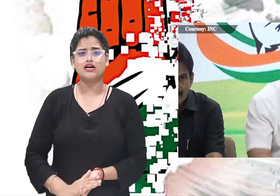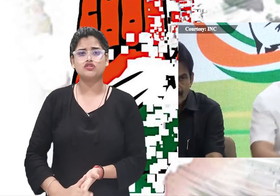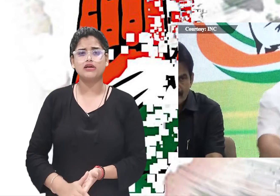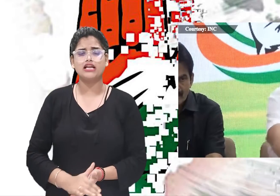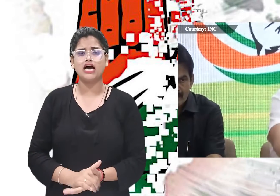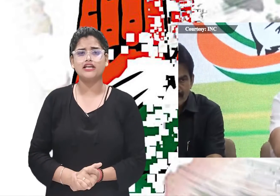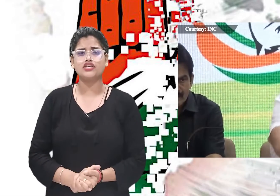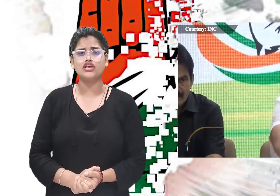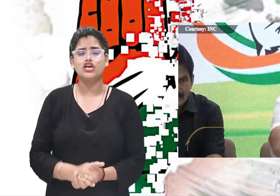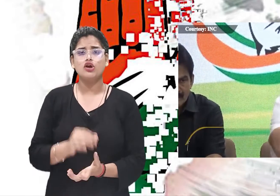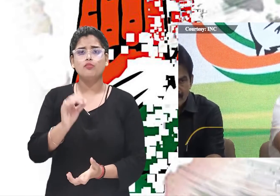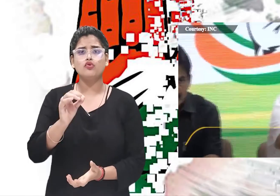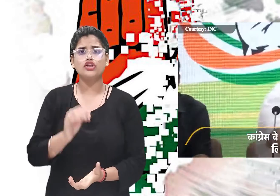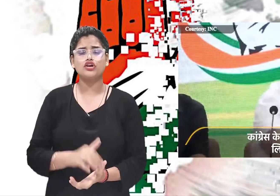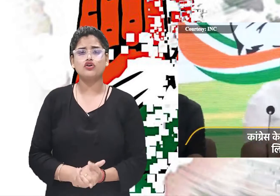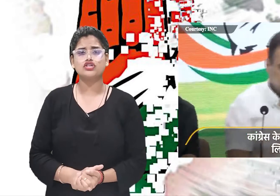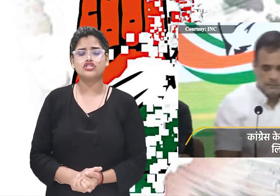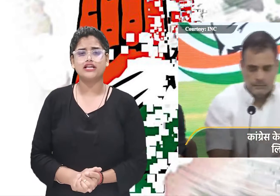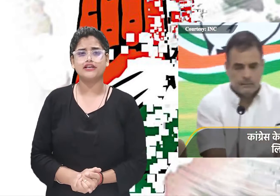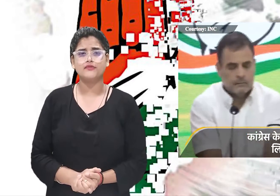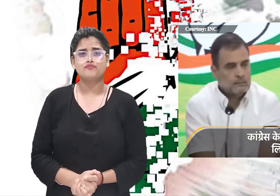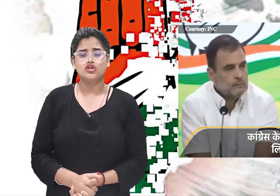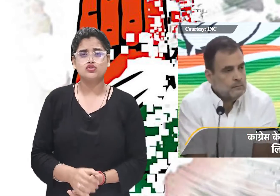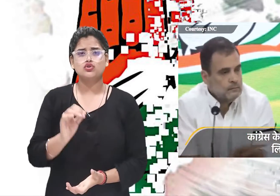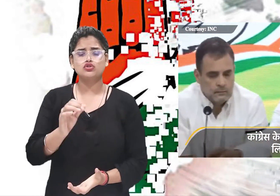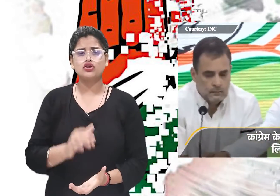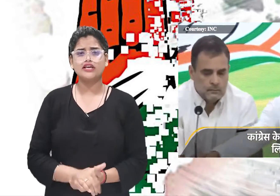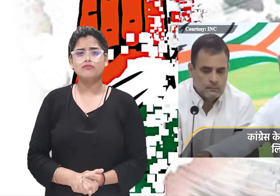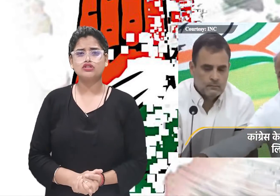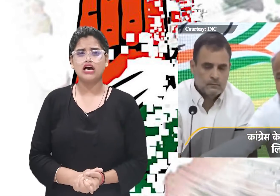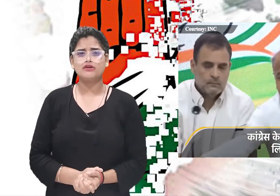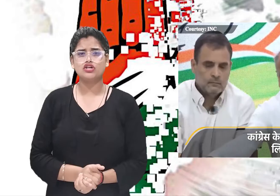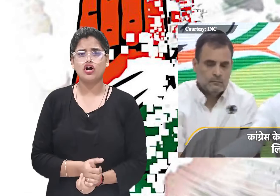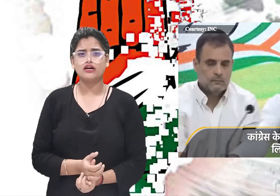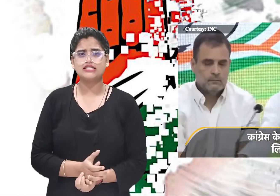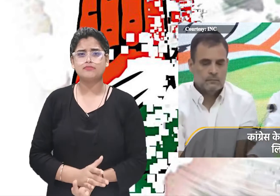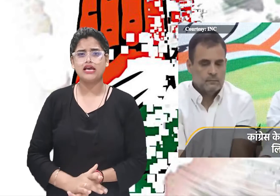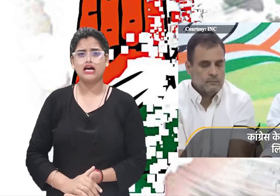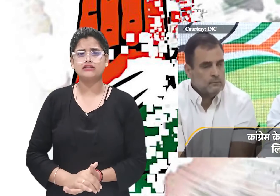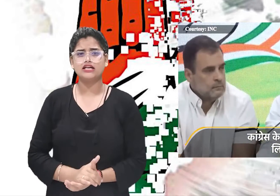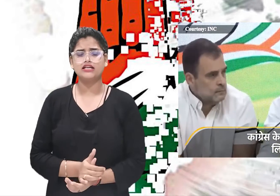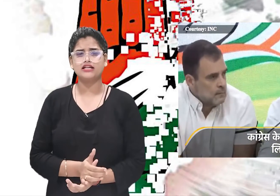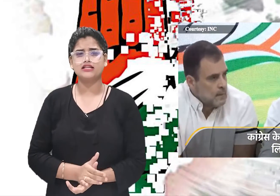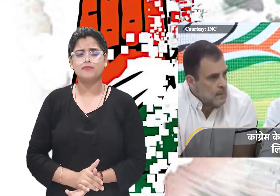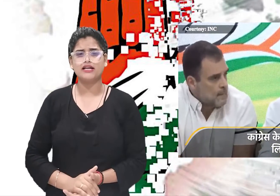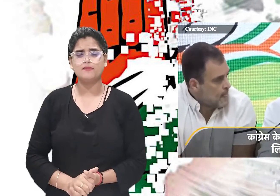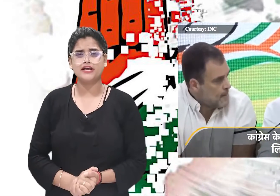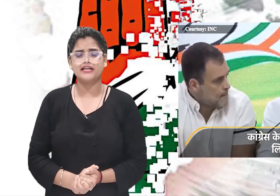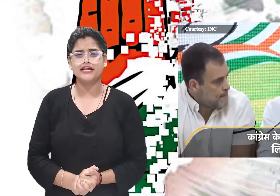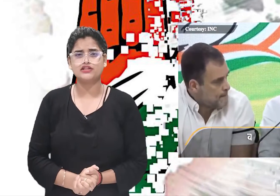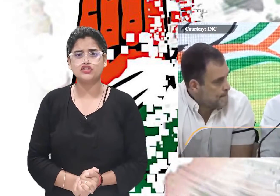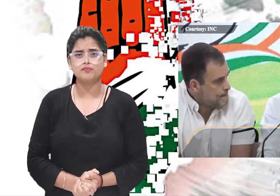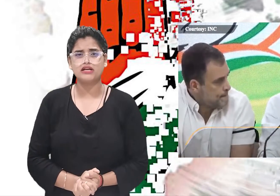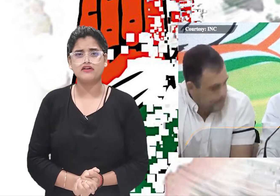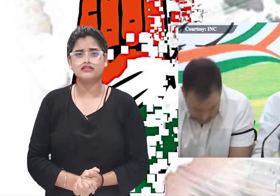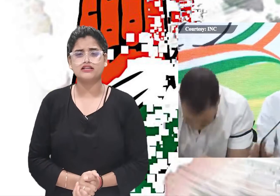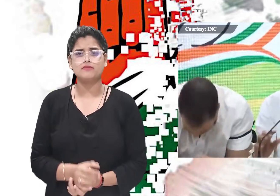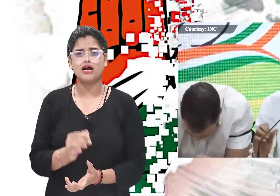पक्ष में लाने की पुरी कोशिश करेगी सूत्रों के मुताबिक कांग्रेस में अंदर ही अंदर पनप रहे नेतृत्व परिवर्तन की